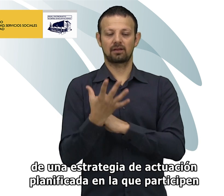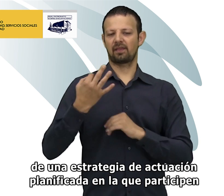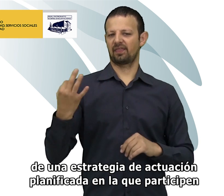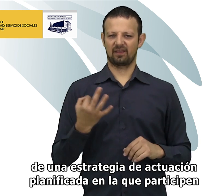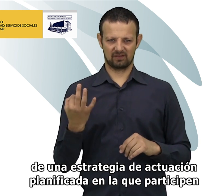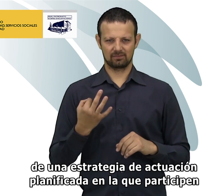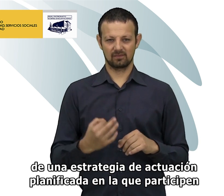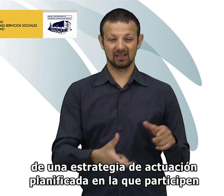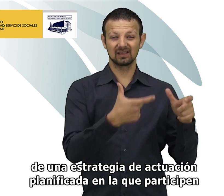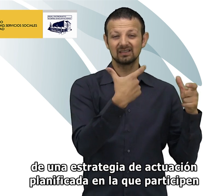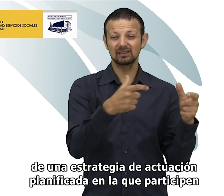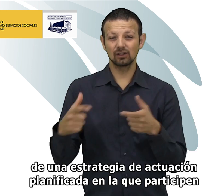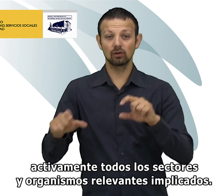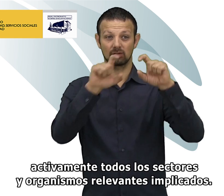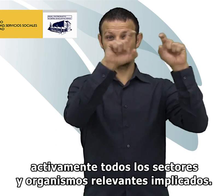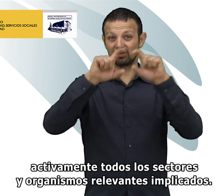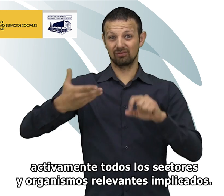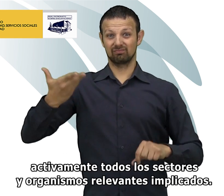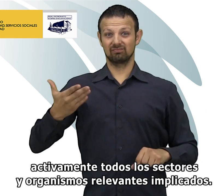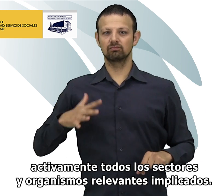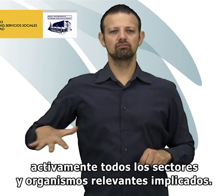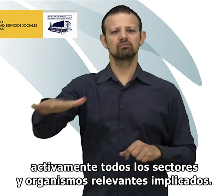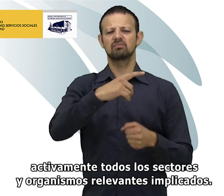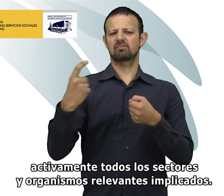activamente todos los sectores y organismos relevantes implicados.